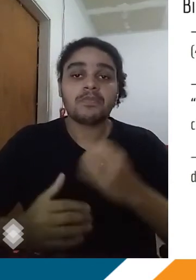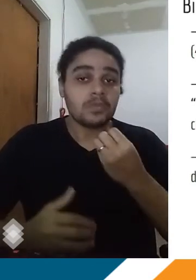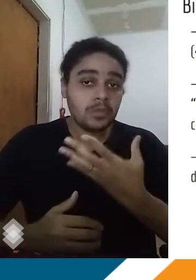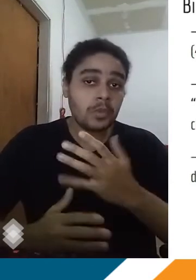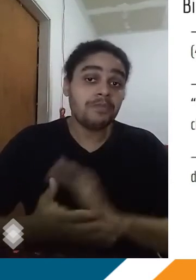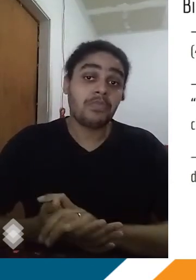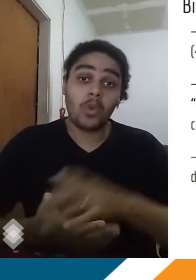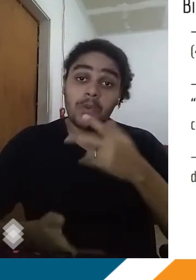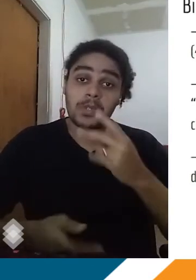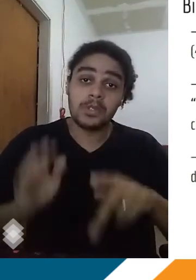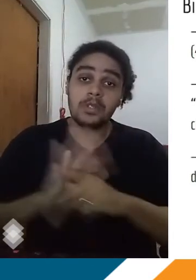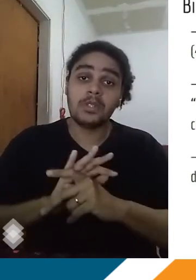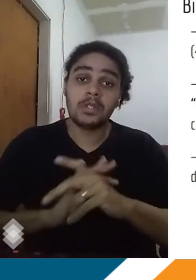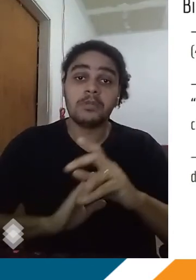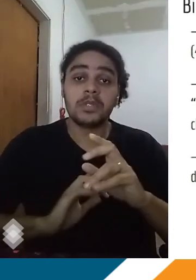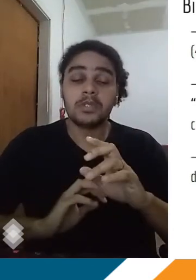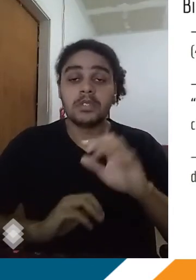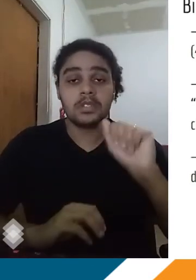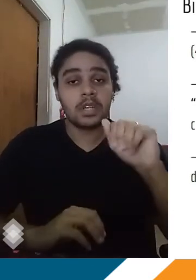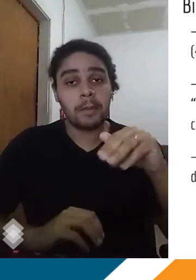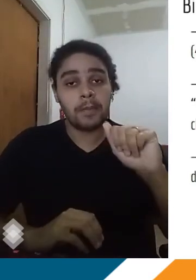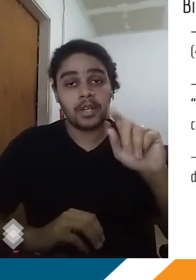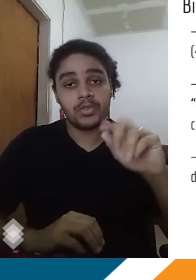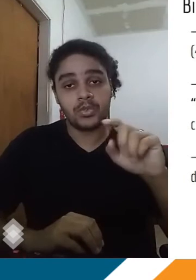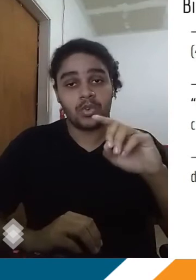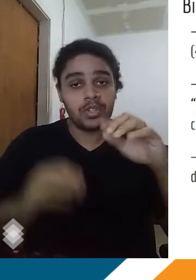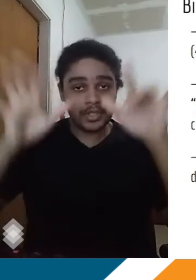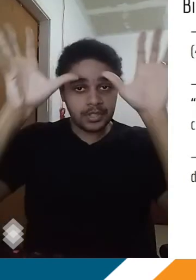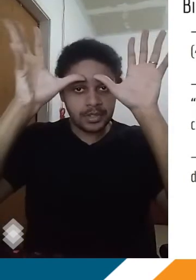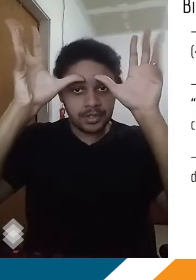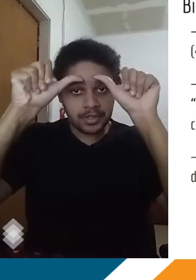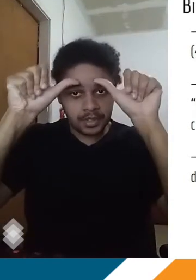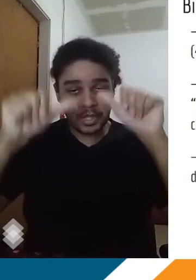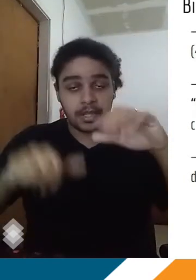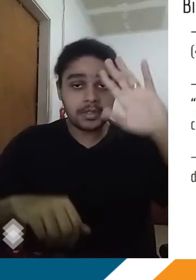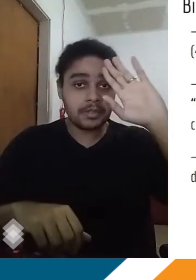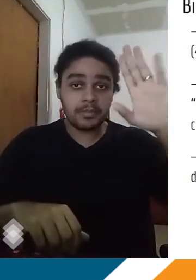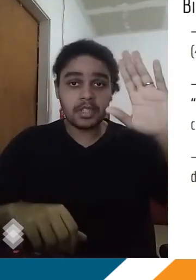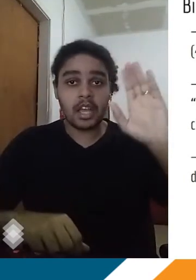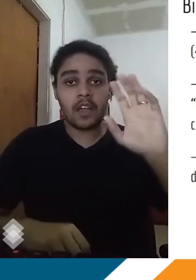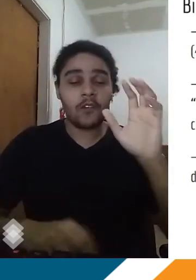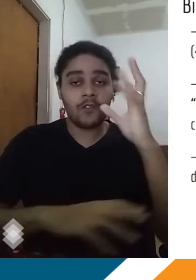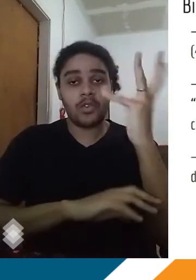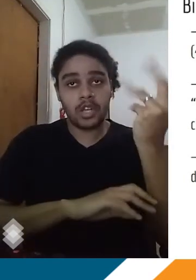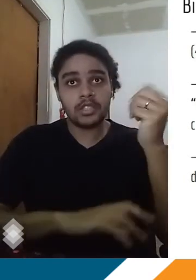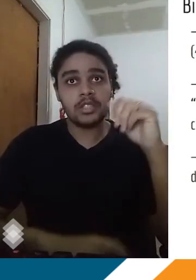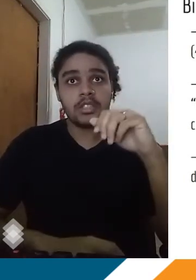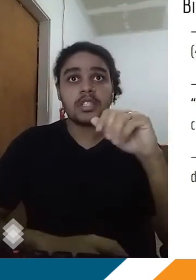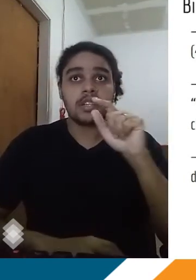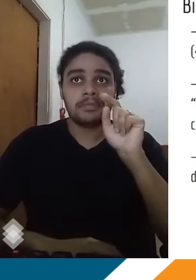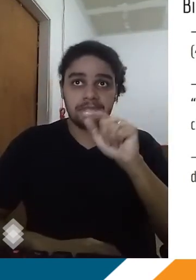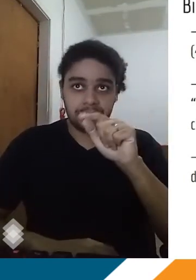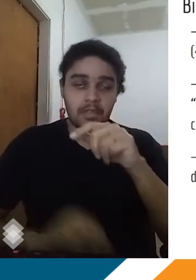Bom, falando especificamente, né, da vegetação presente na Amazônia. A vegetação predominante é a floresta ombrófila densa, que compõe